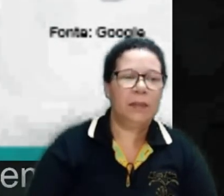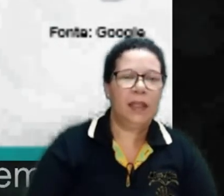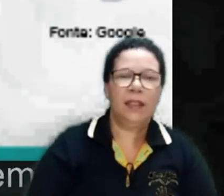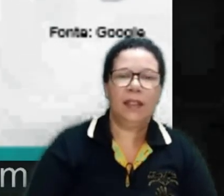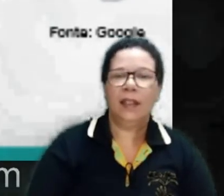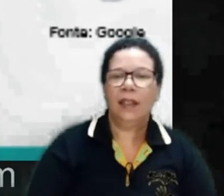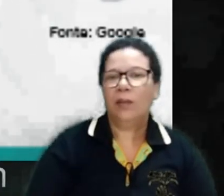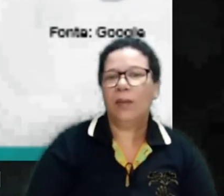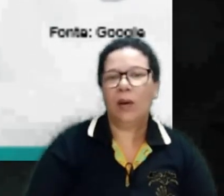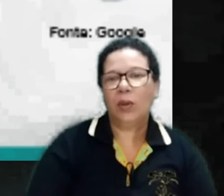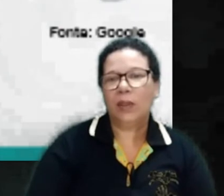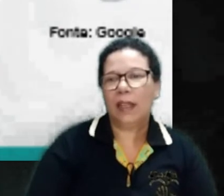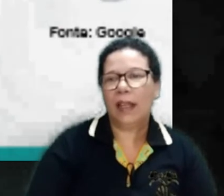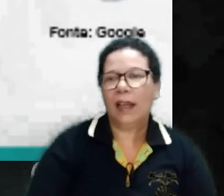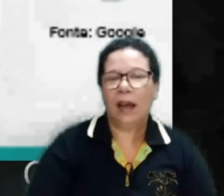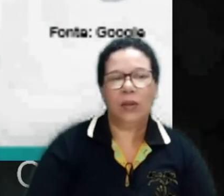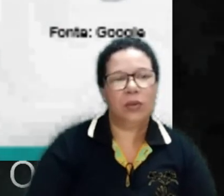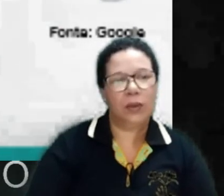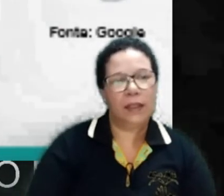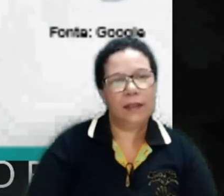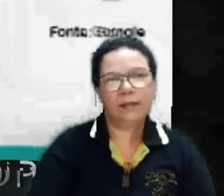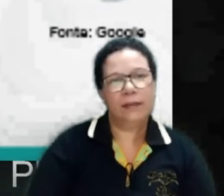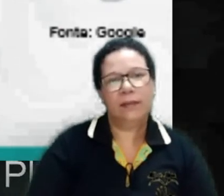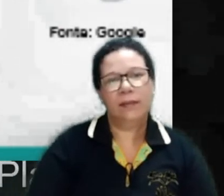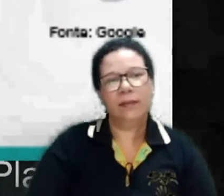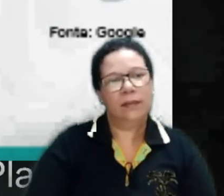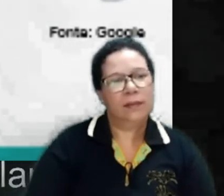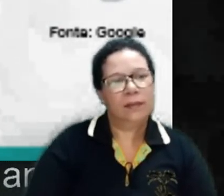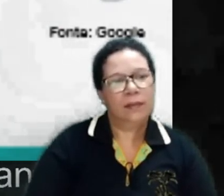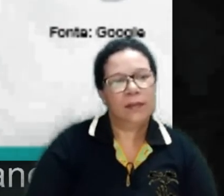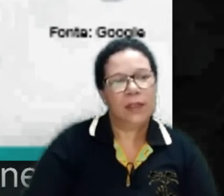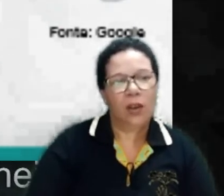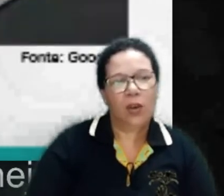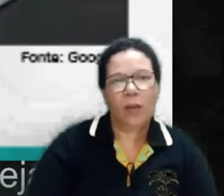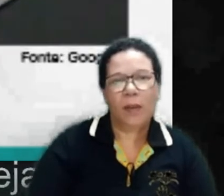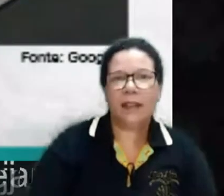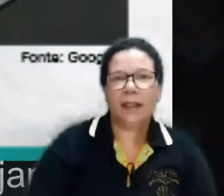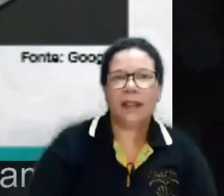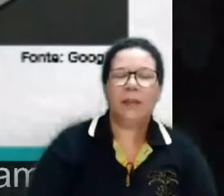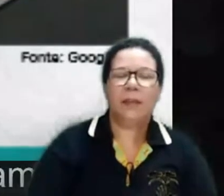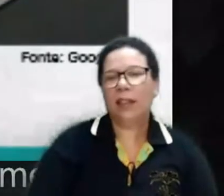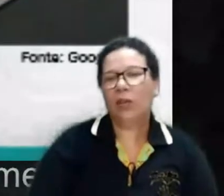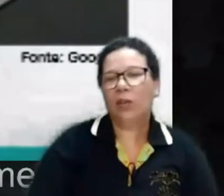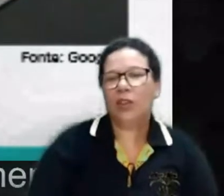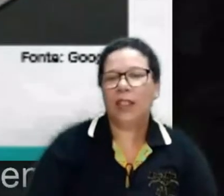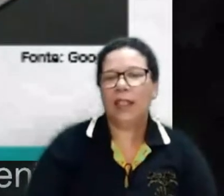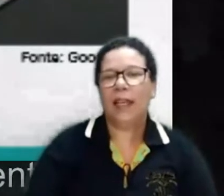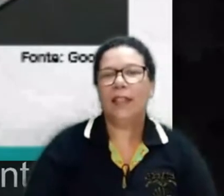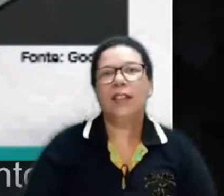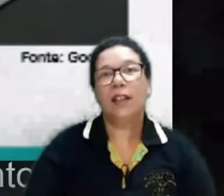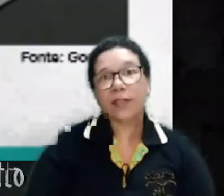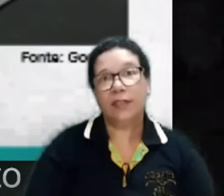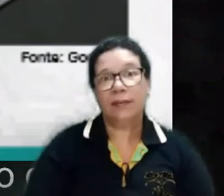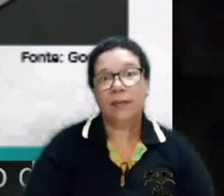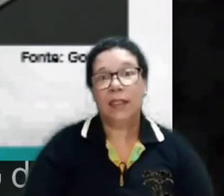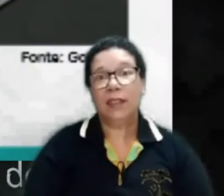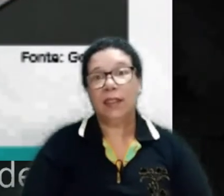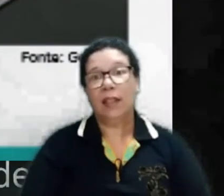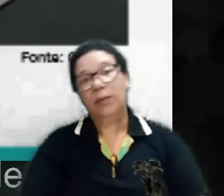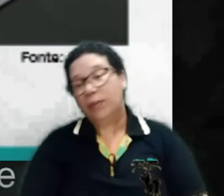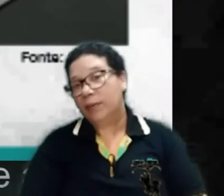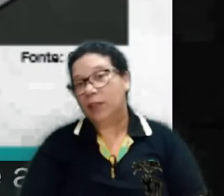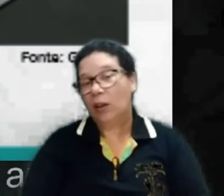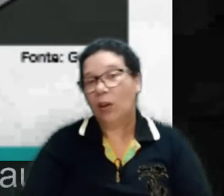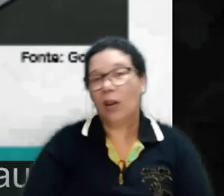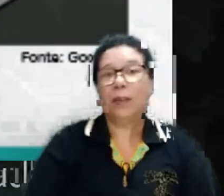Temos também, né, uma outra autora que comenta também sobre a tecnologia, que é Stanf.